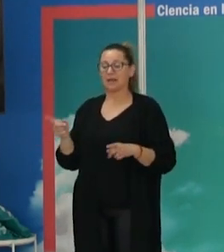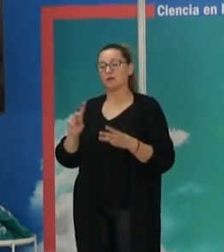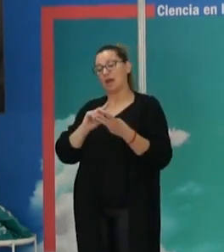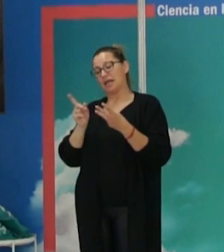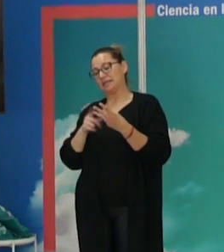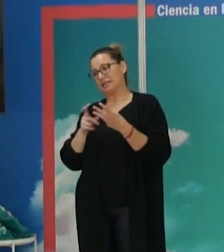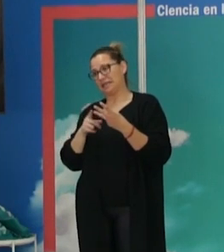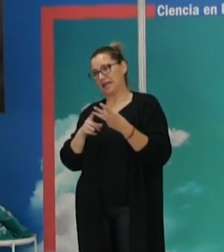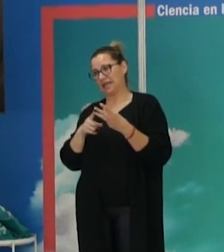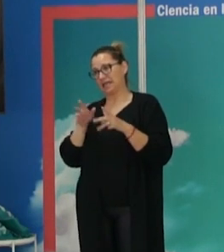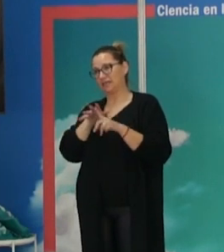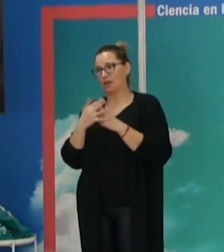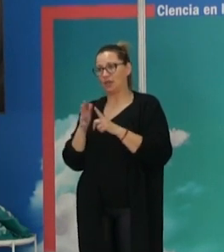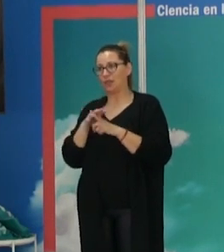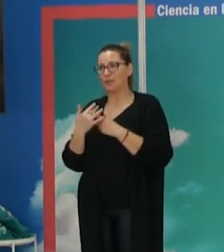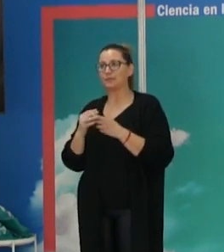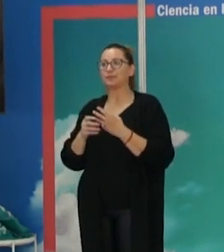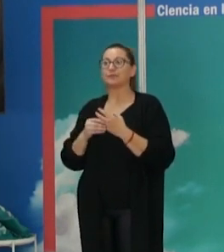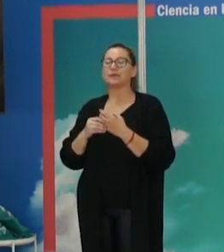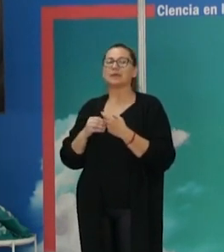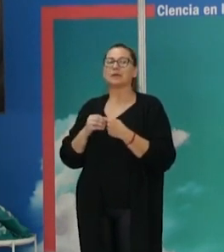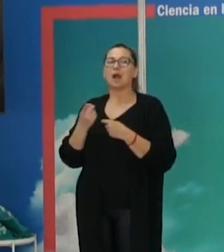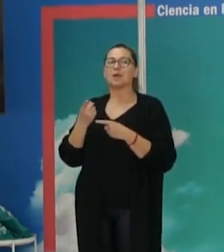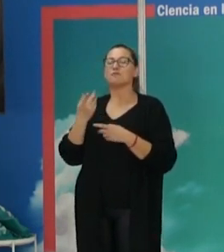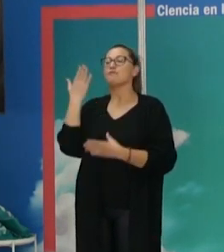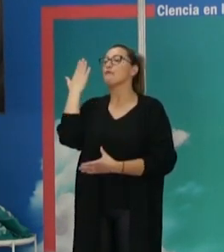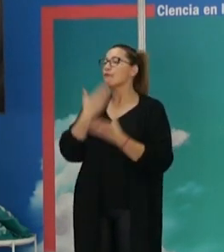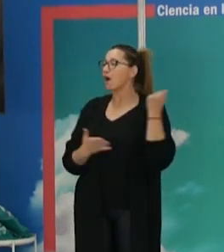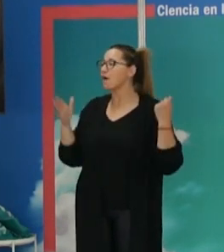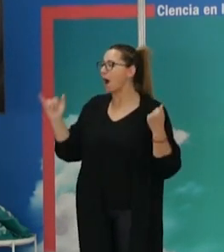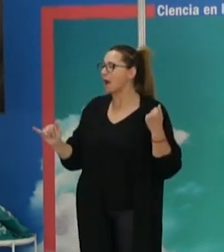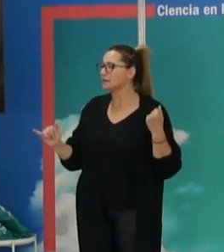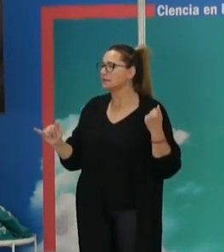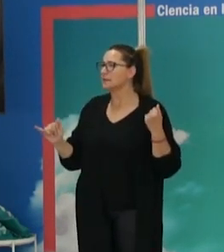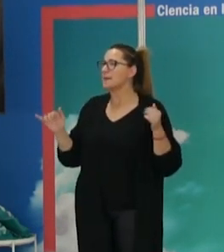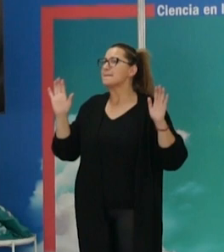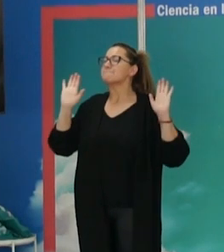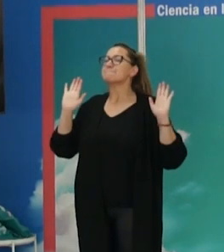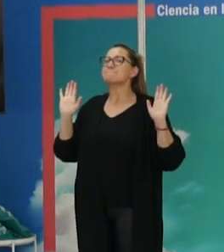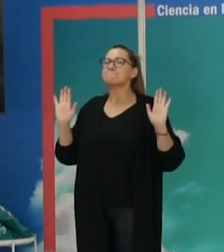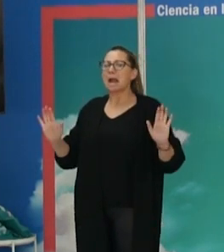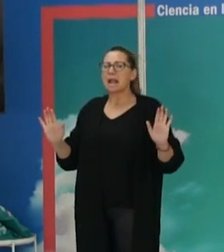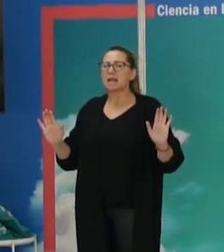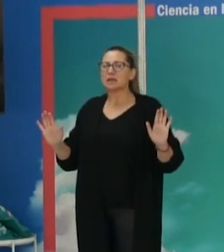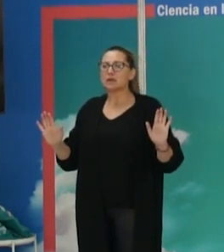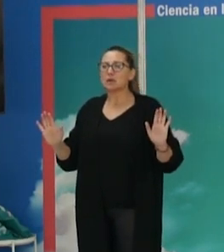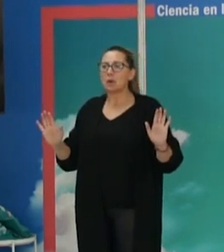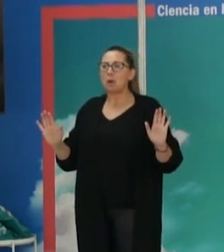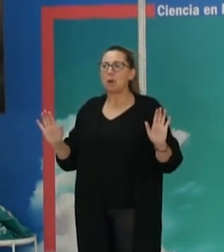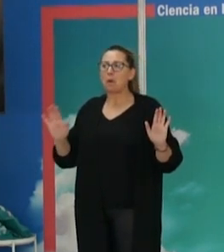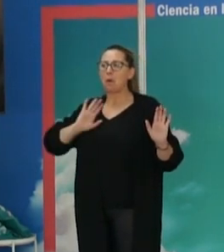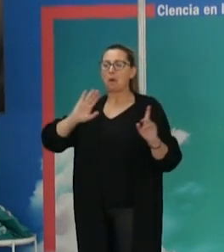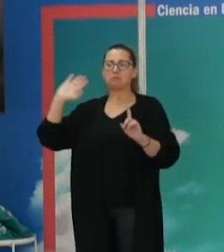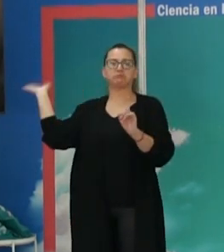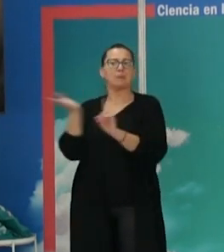luego está una tercera situación, y es que hay una disfunción, pero no te plantea ningún perjuicio. Por